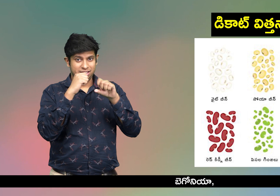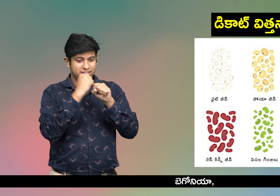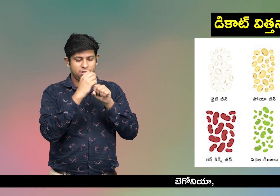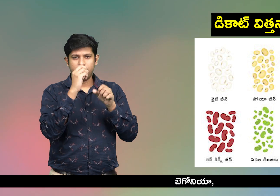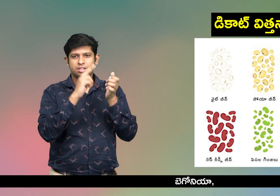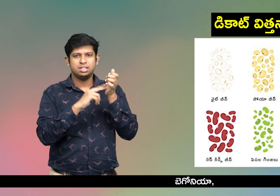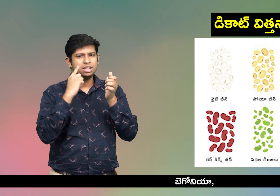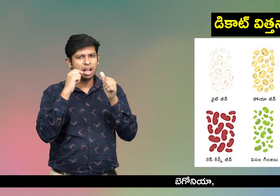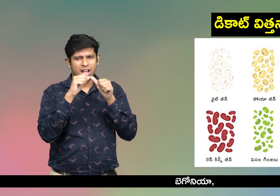బెగోనియా,